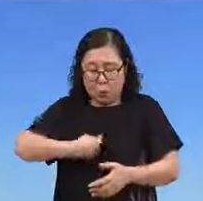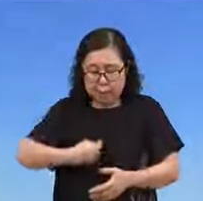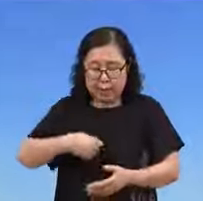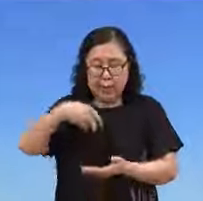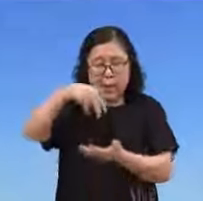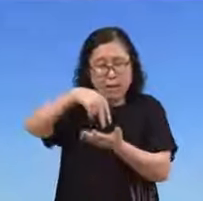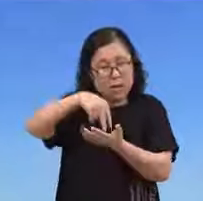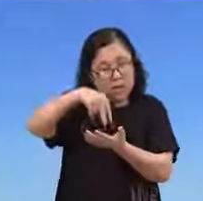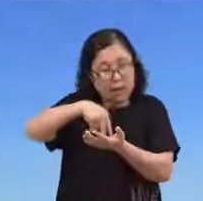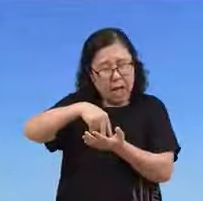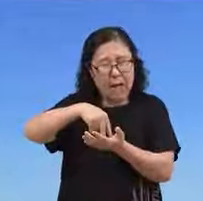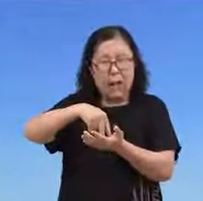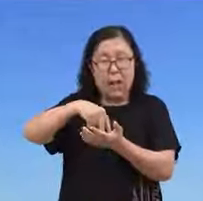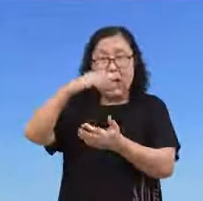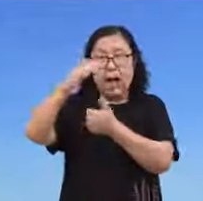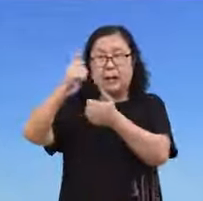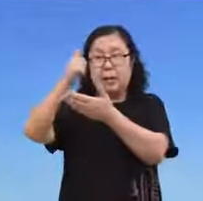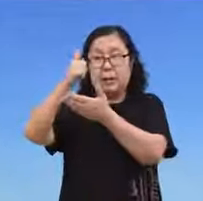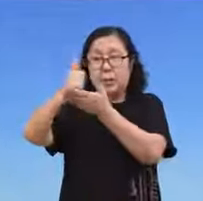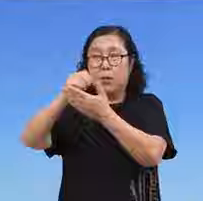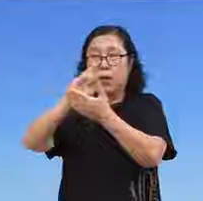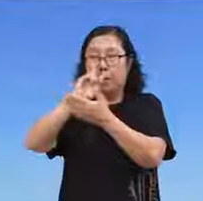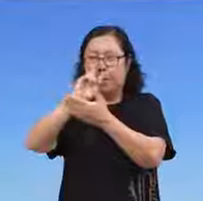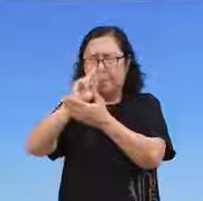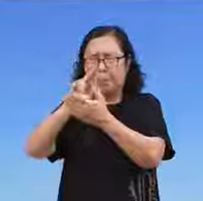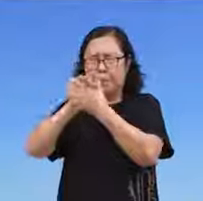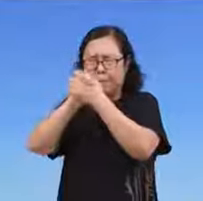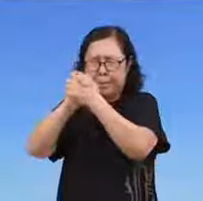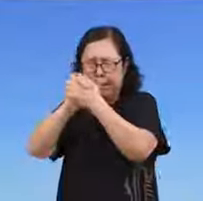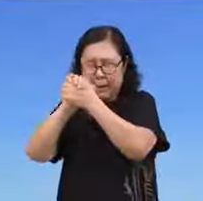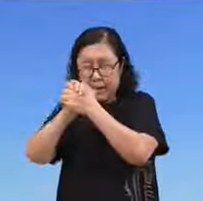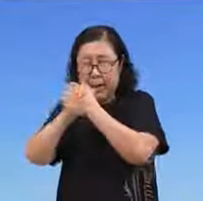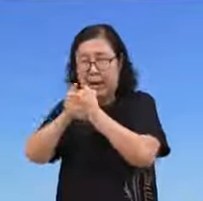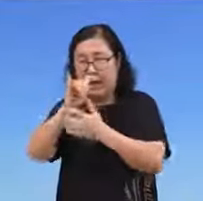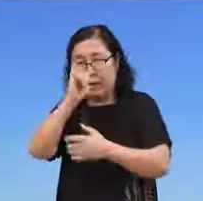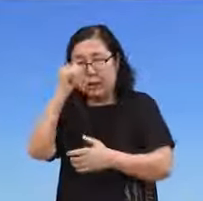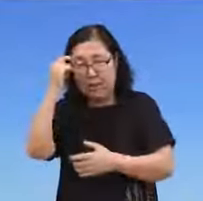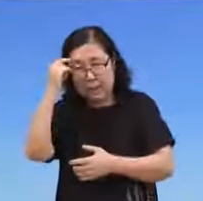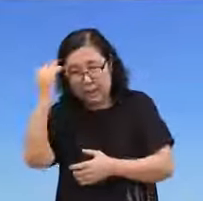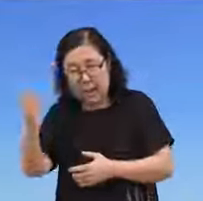하나님 앞에서 단독자로 하나님과의 친밀감이 이루어지고 있는가?